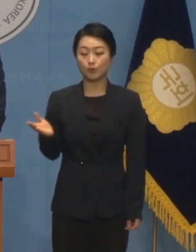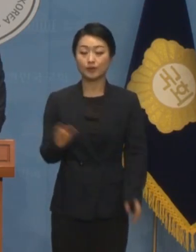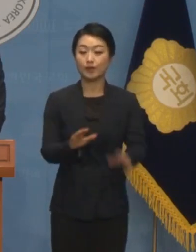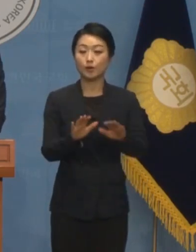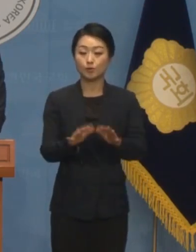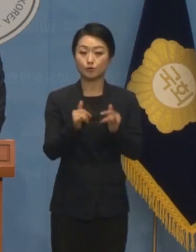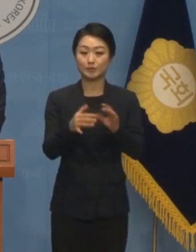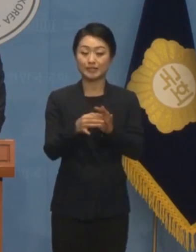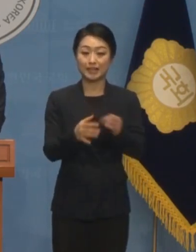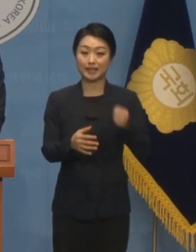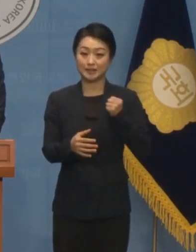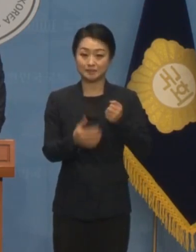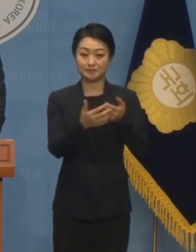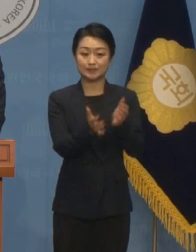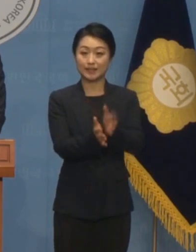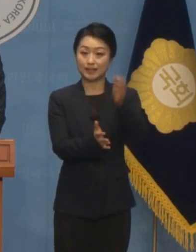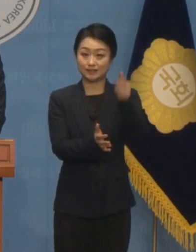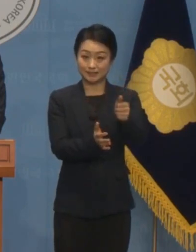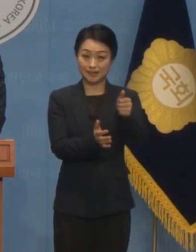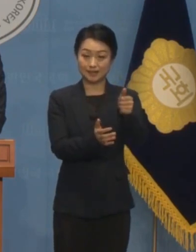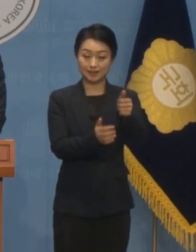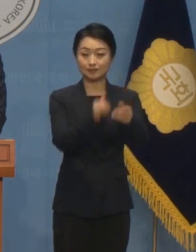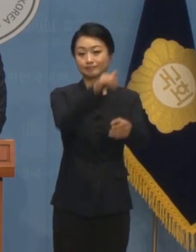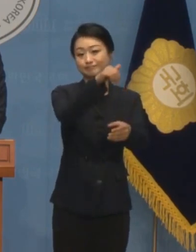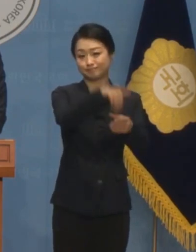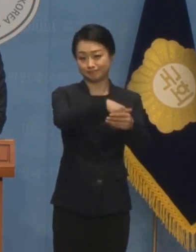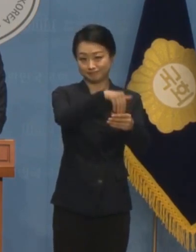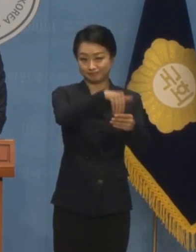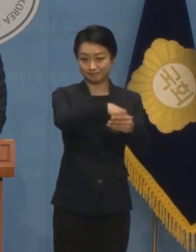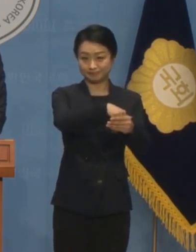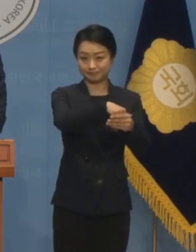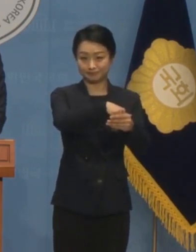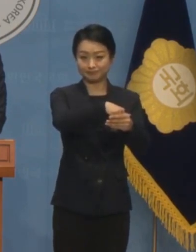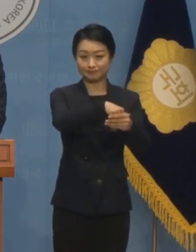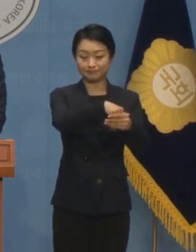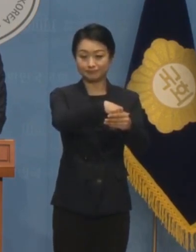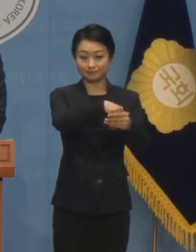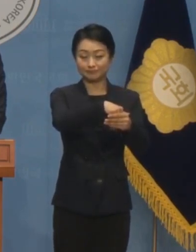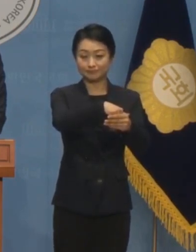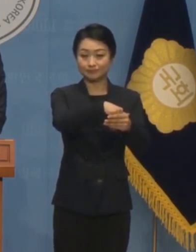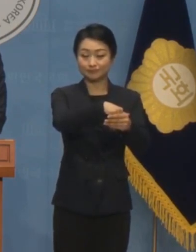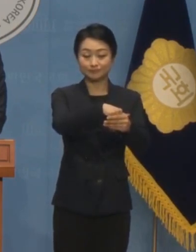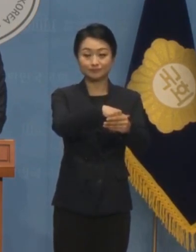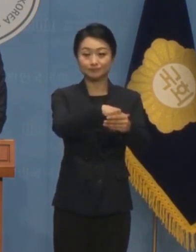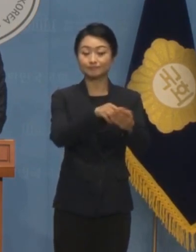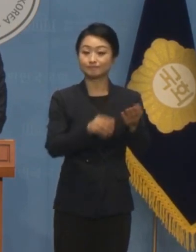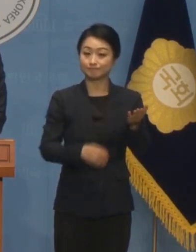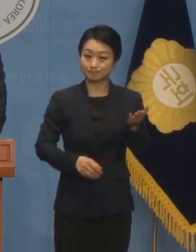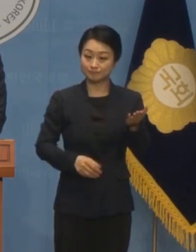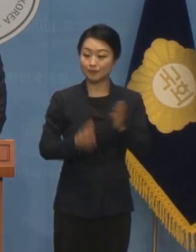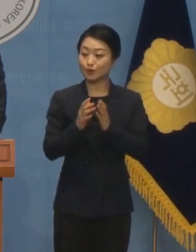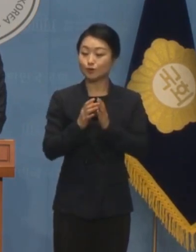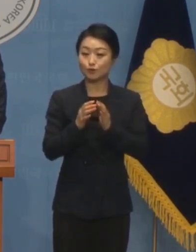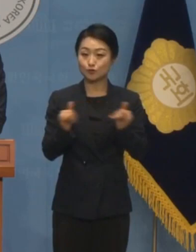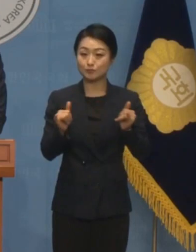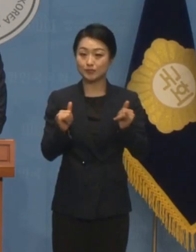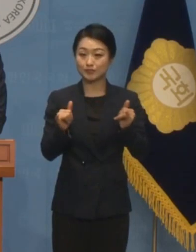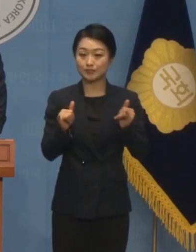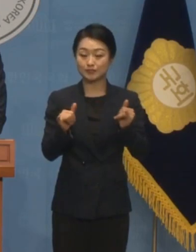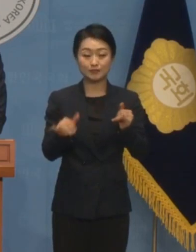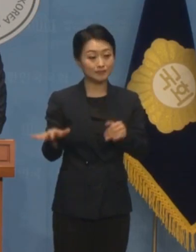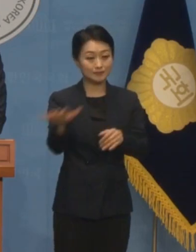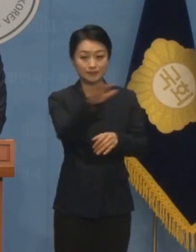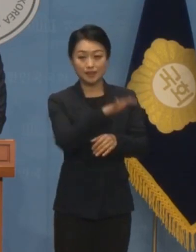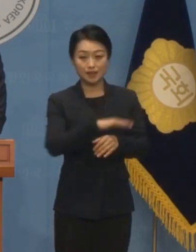오늘 국민의힘에선 전당대회가 있었습니다. 그 전당대회를 국민들이 전당대회가